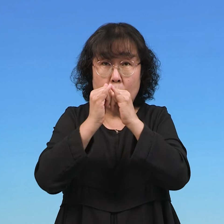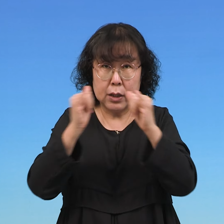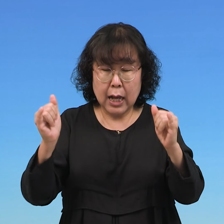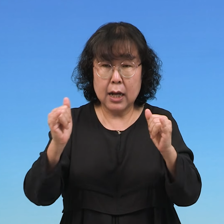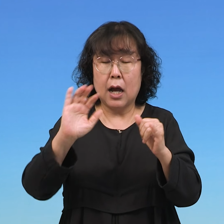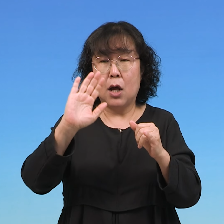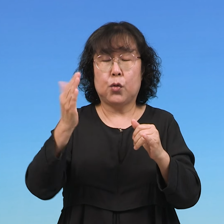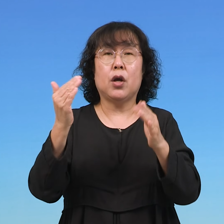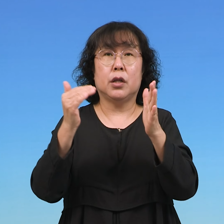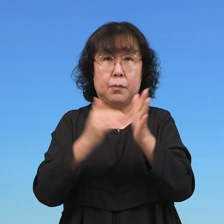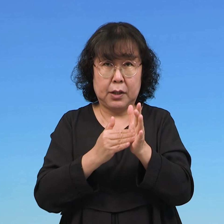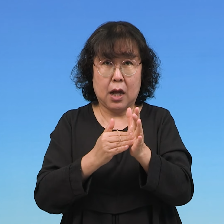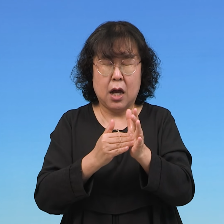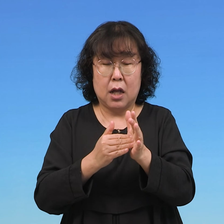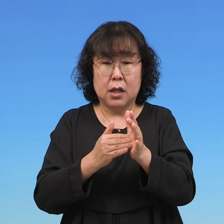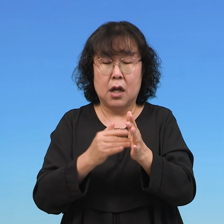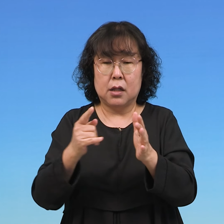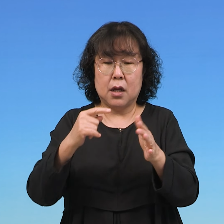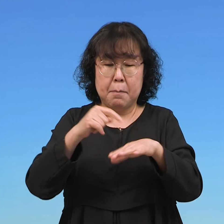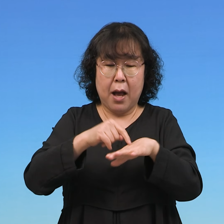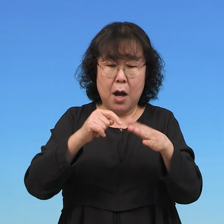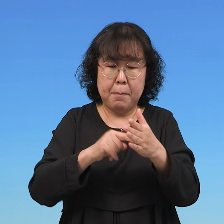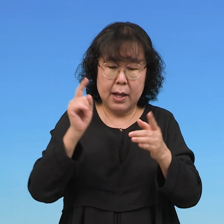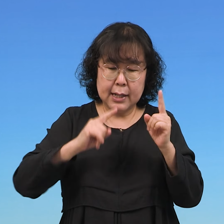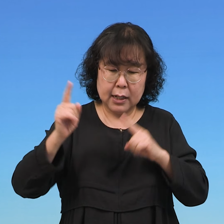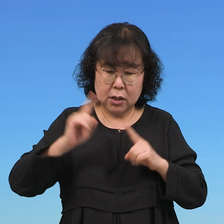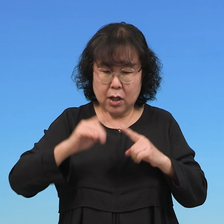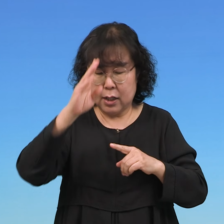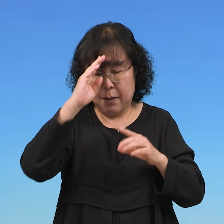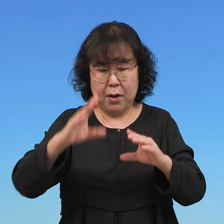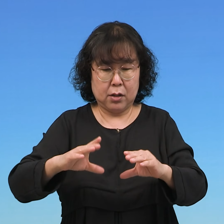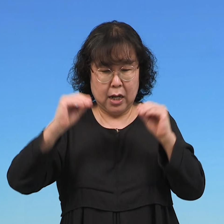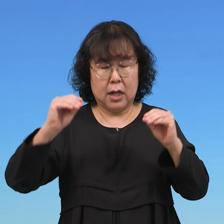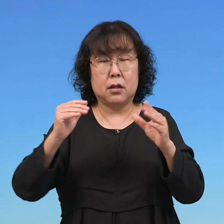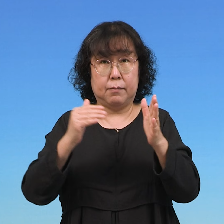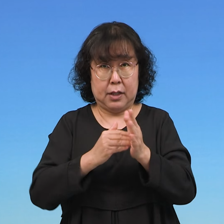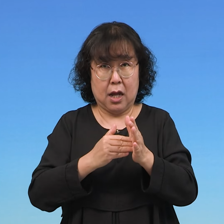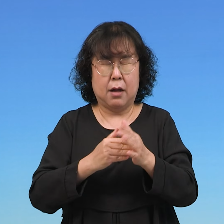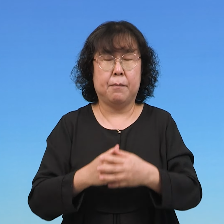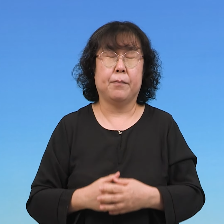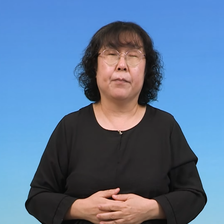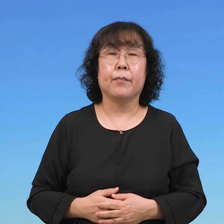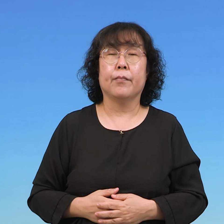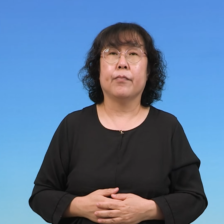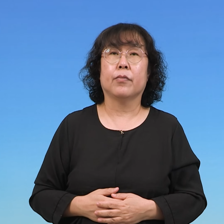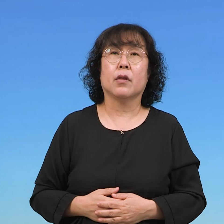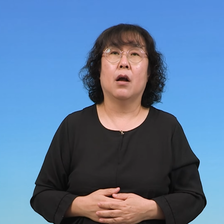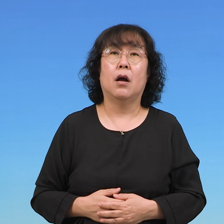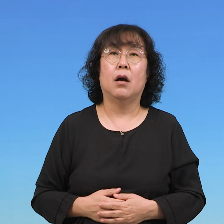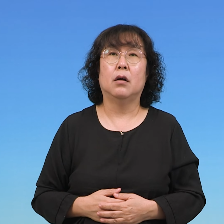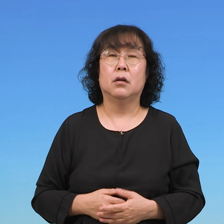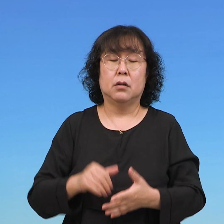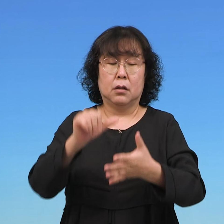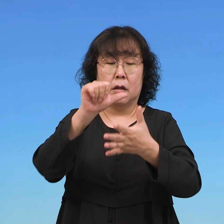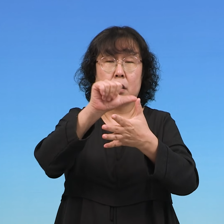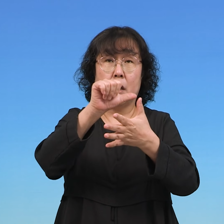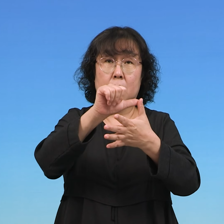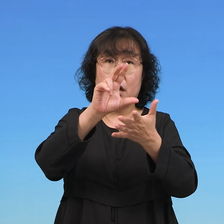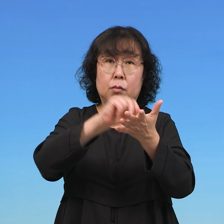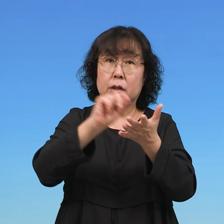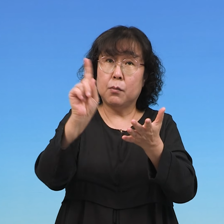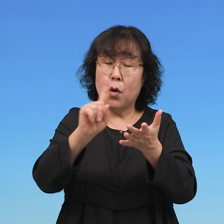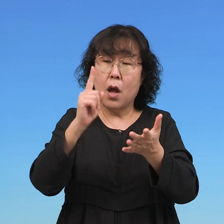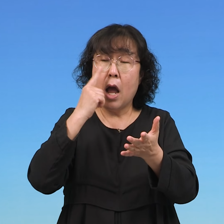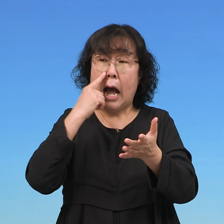다 드러낼 수 있다는 건 그게 다 치유됐다는 거 아닙니까? 큰아들의 문제가 뭐라 그랬습니까? 몸은 아버지